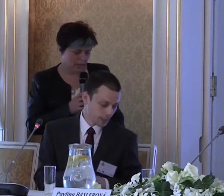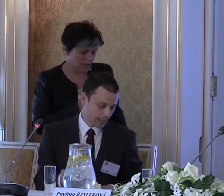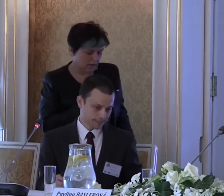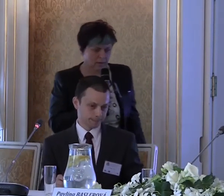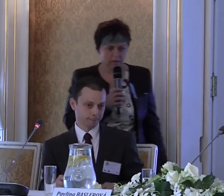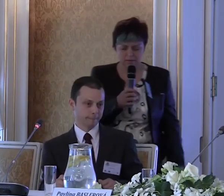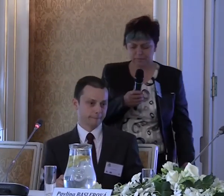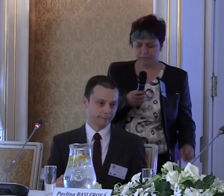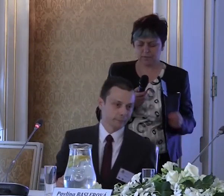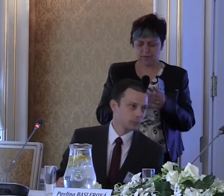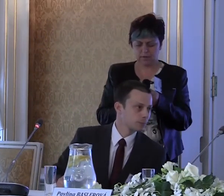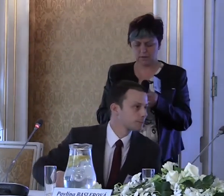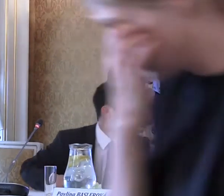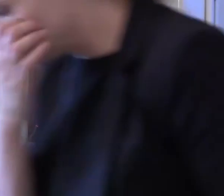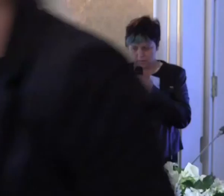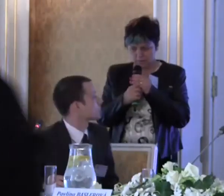Tak.